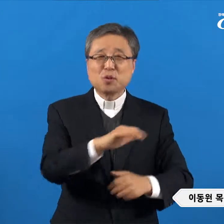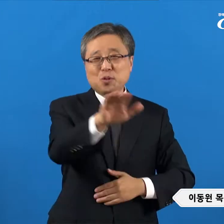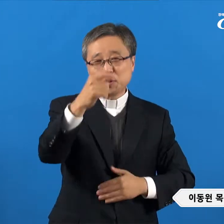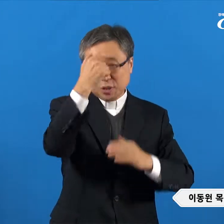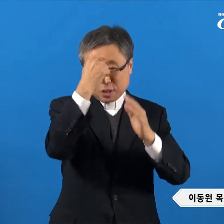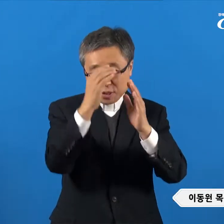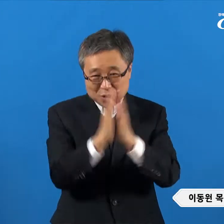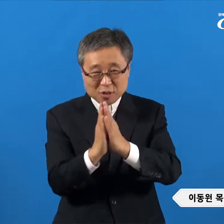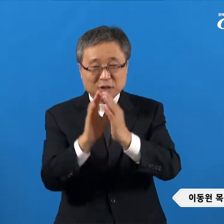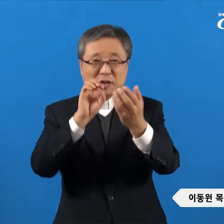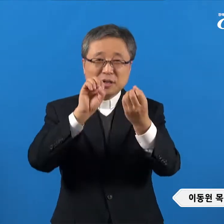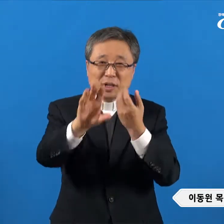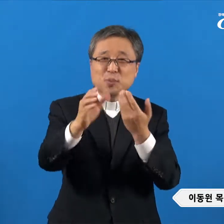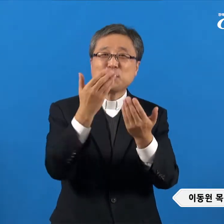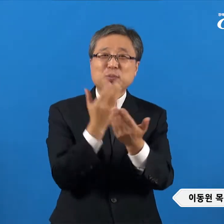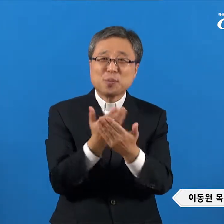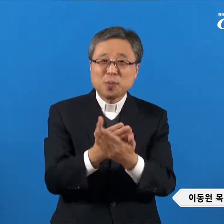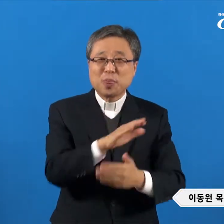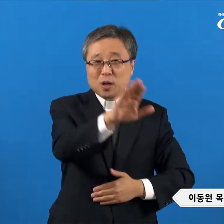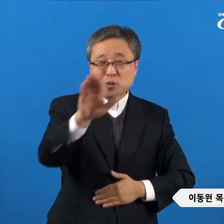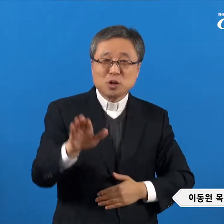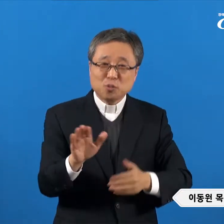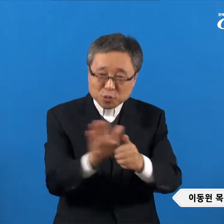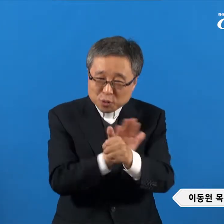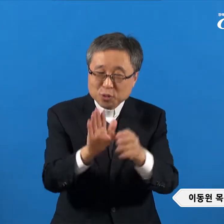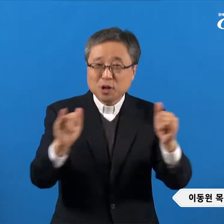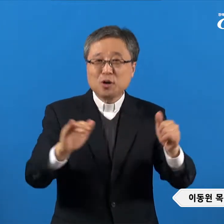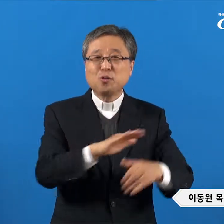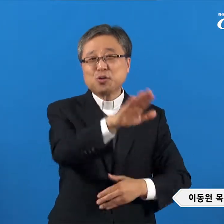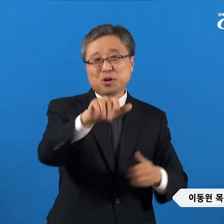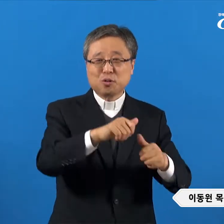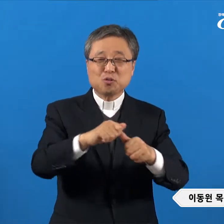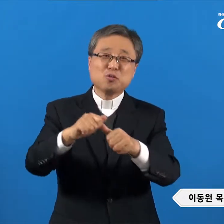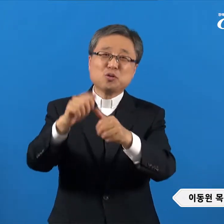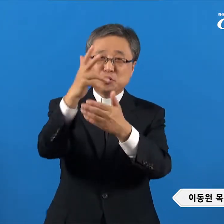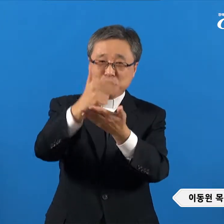기도를 응답하시고 우리의 위로자, 우리의 구원자가 되시는 분이십니다.